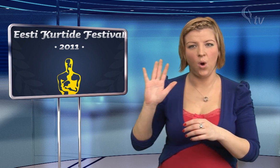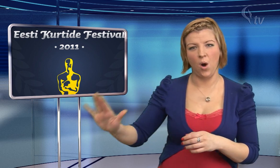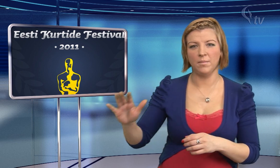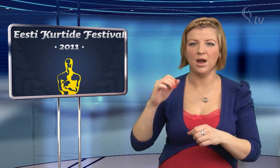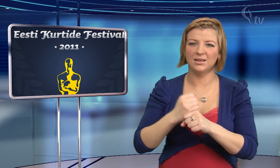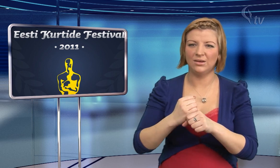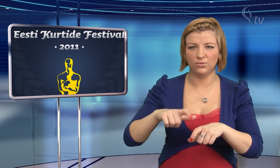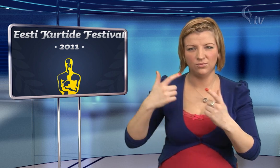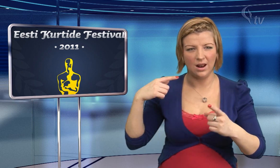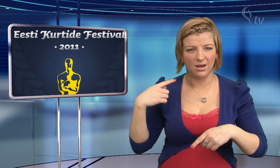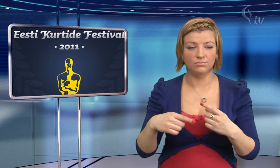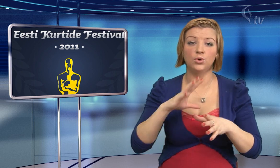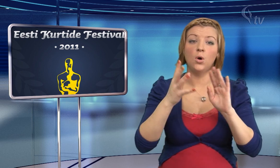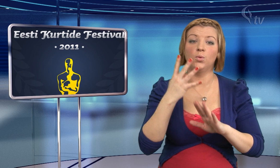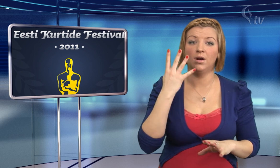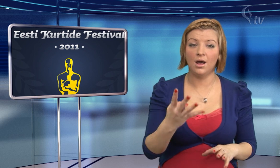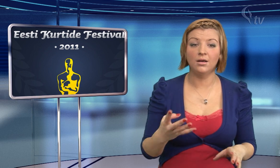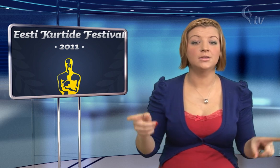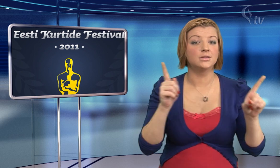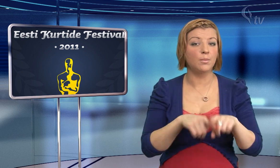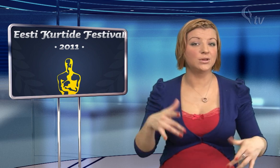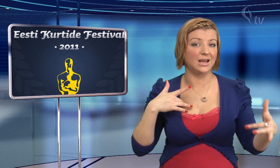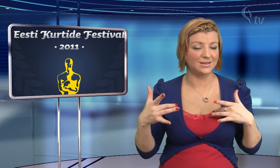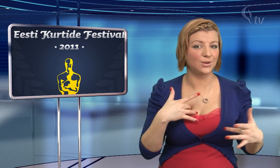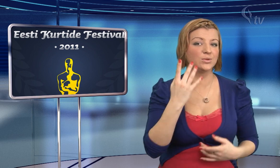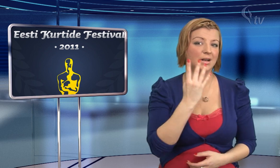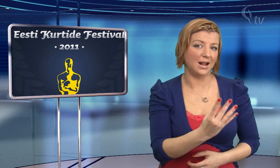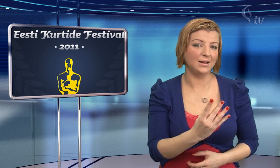filme oli kokku 4 ja etendusi samuti 4.